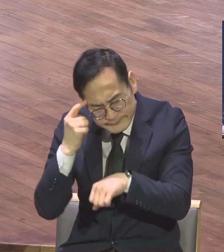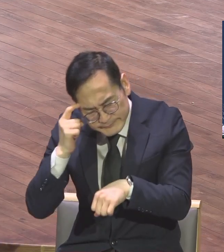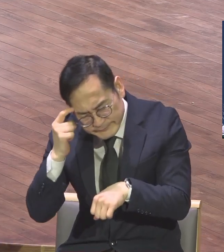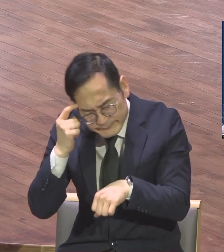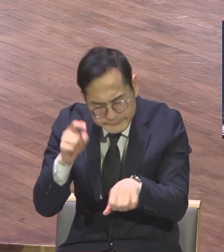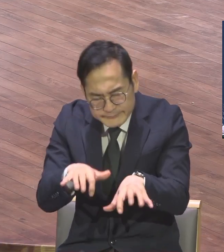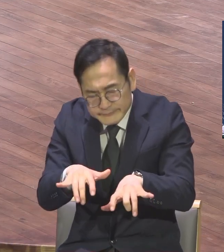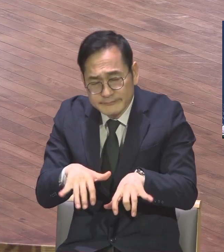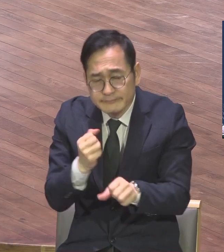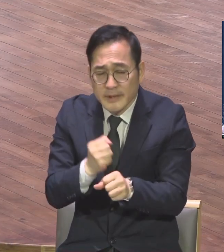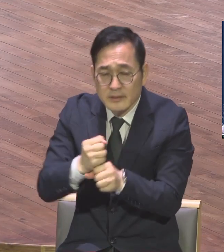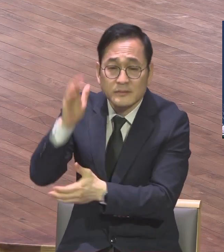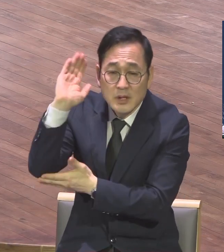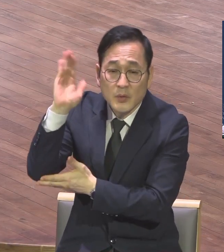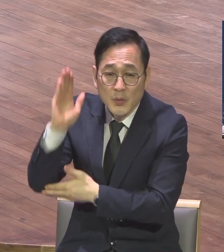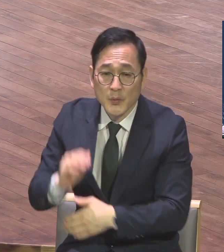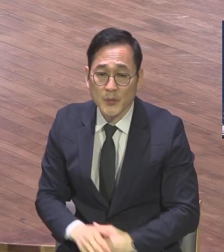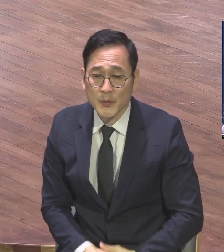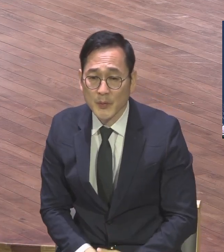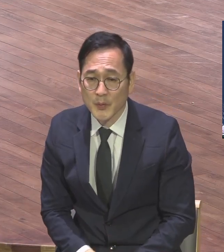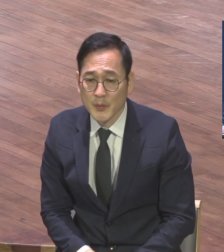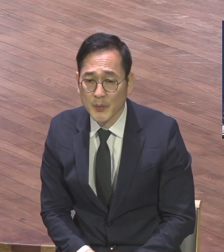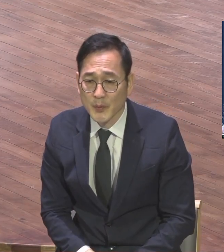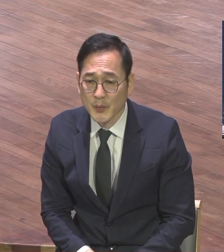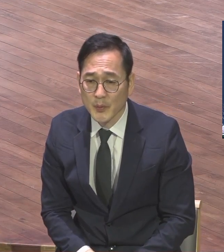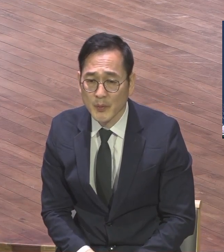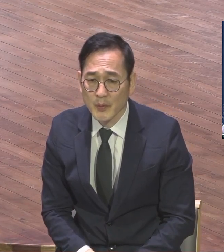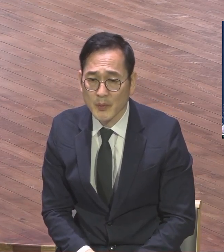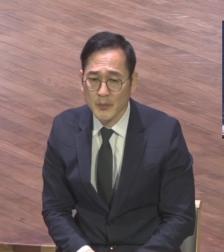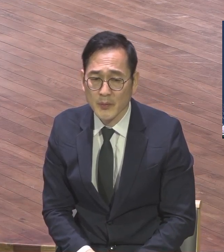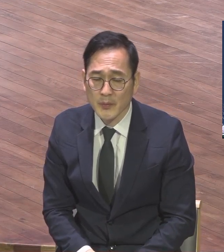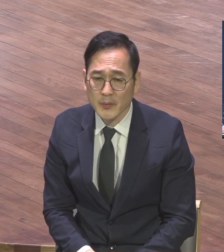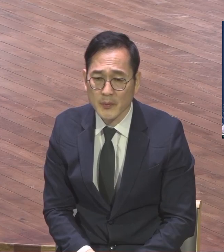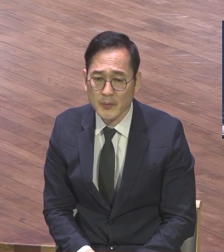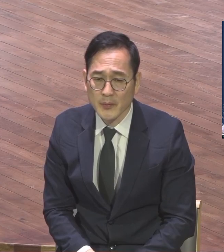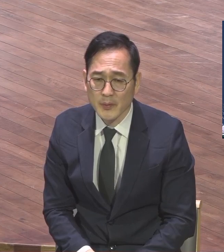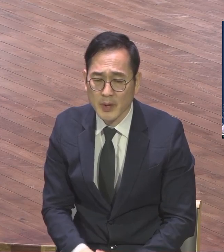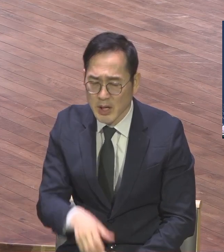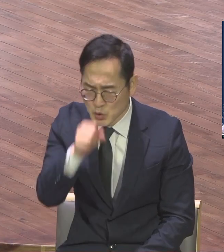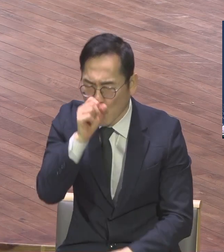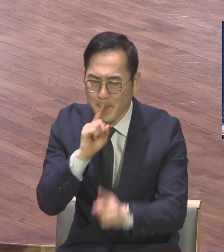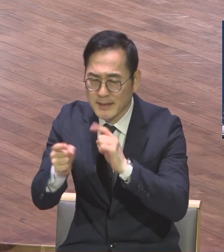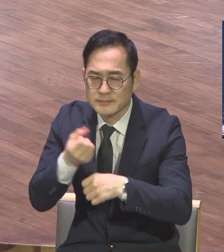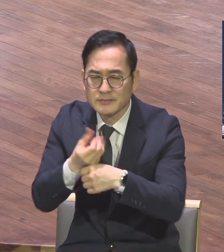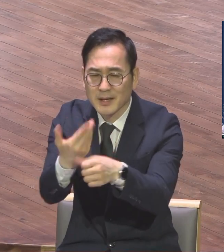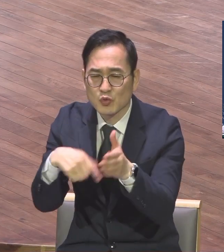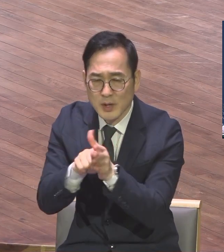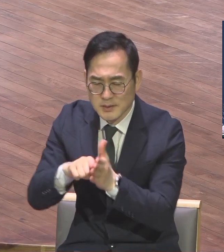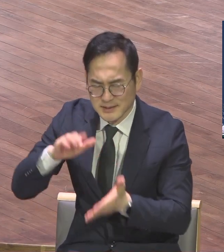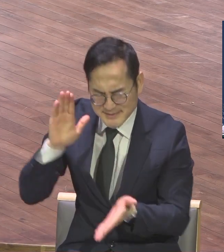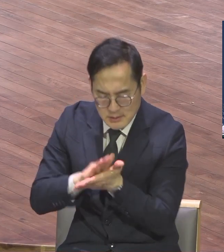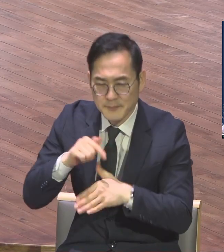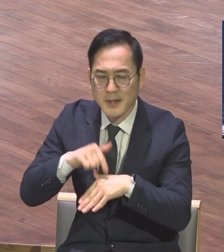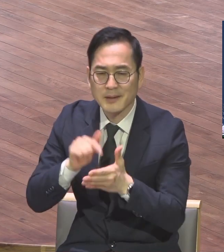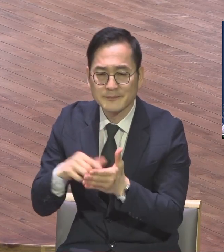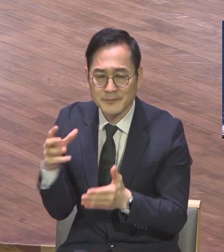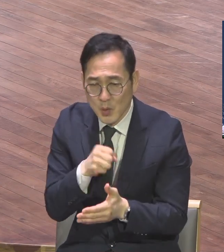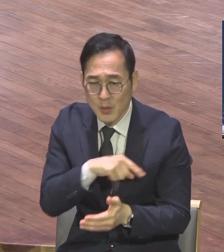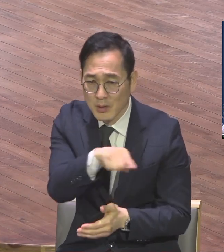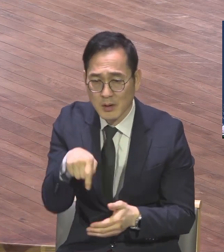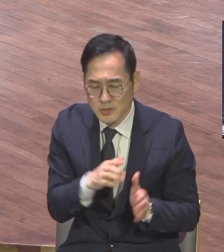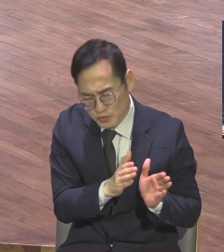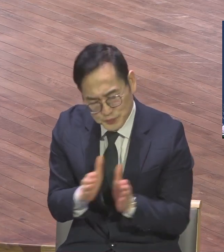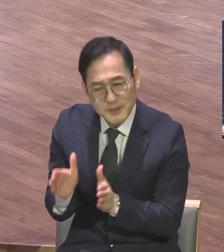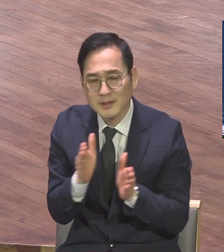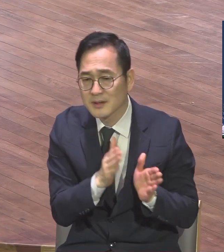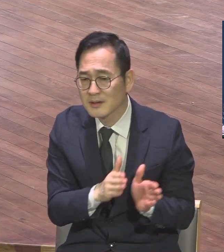합니까? 그런데 그런 것들이 쏟아진 그 열정이, 그런 뜨거운 그 헌신이 그 말씀 속에, 저는 정호선 설교를